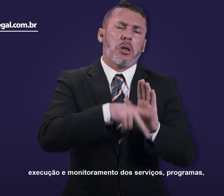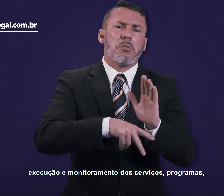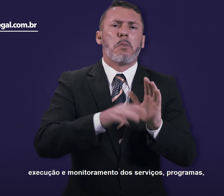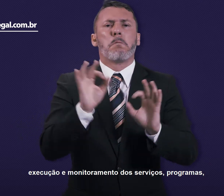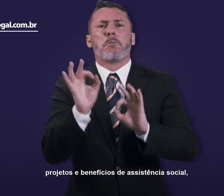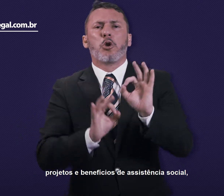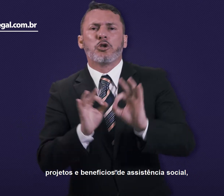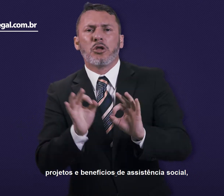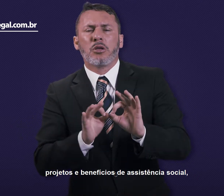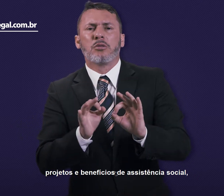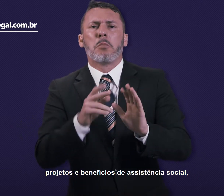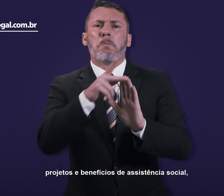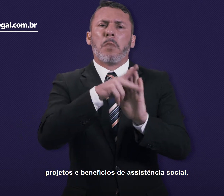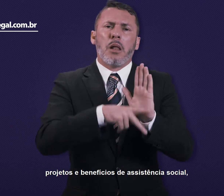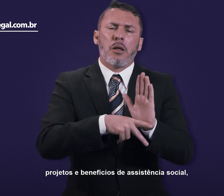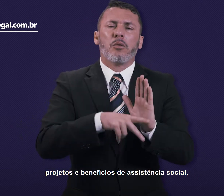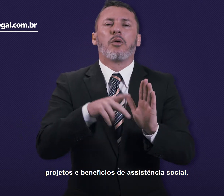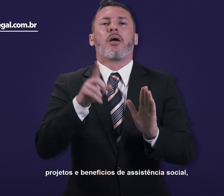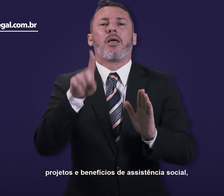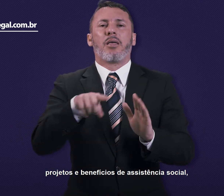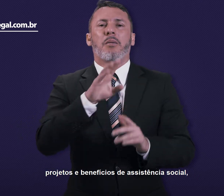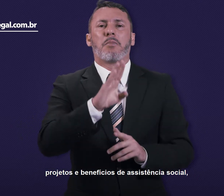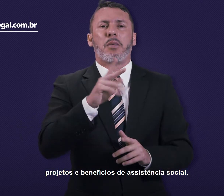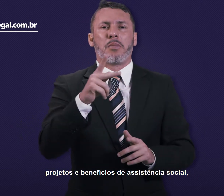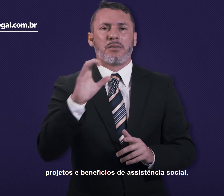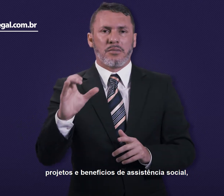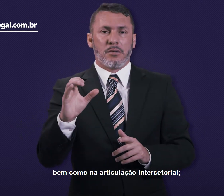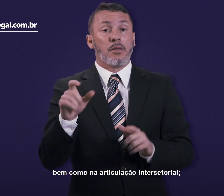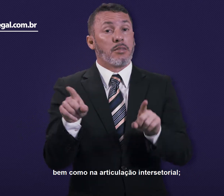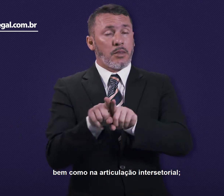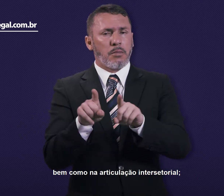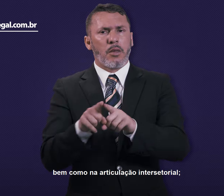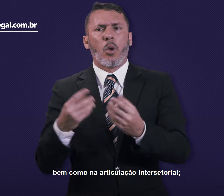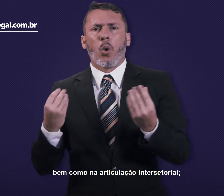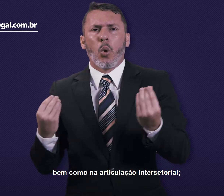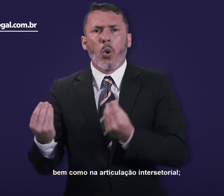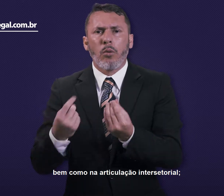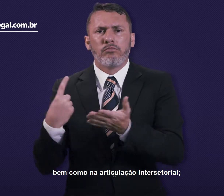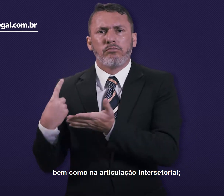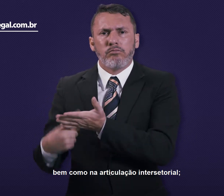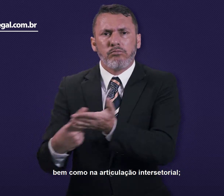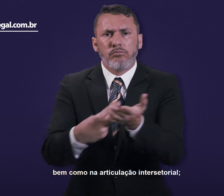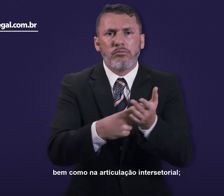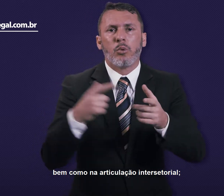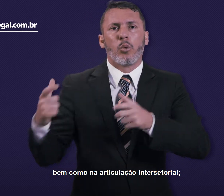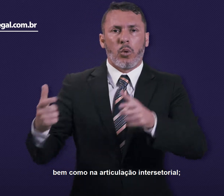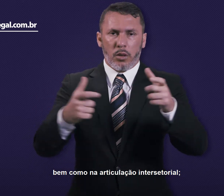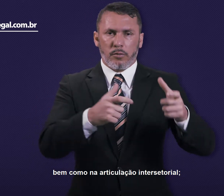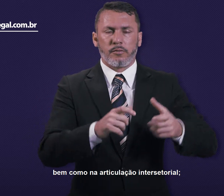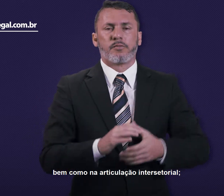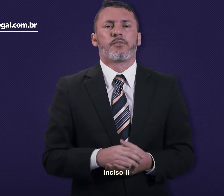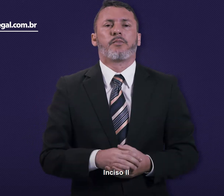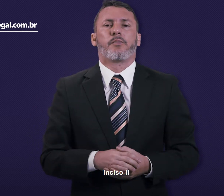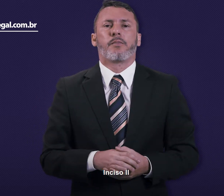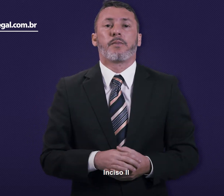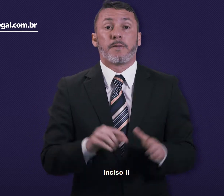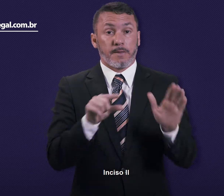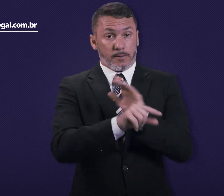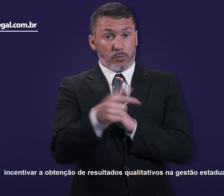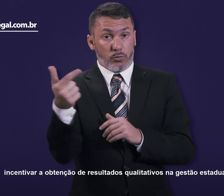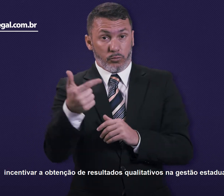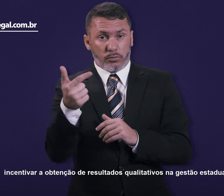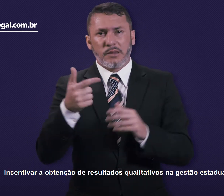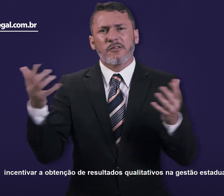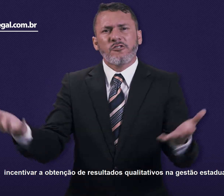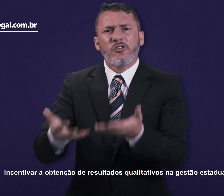serviços, programas, projetos e benefícios de assistência social, bem como na articulação intersetorial. Inciso